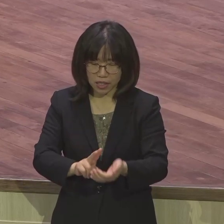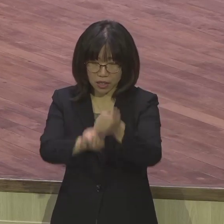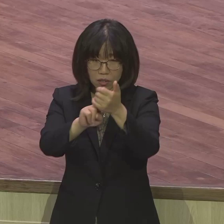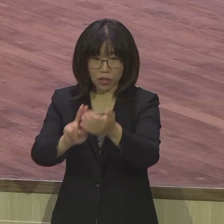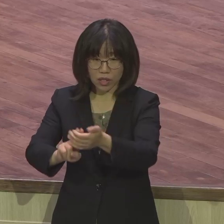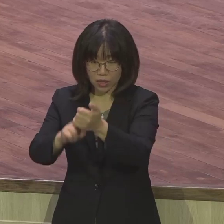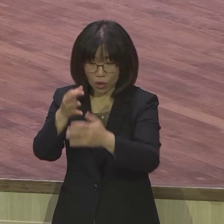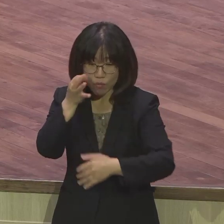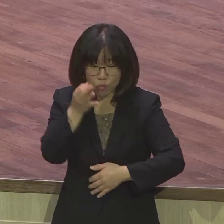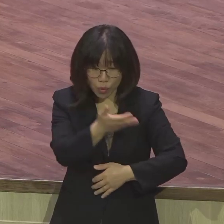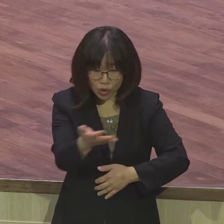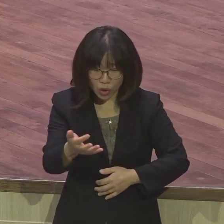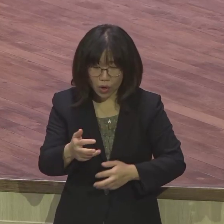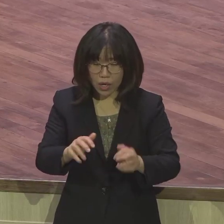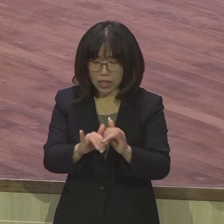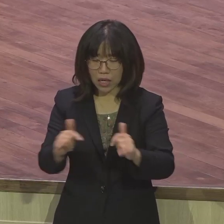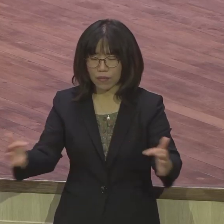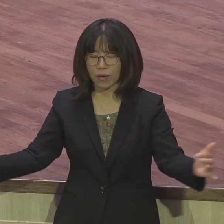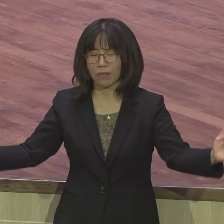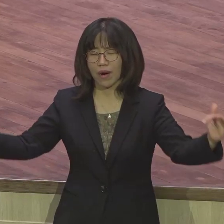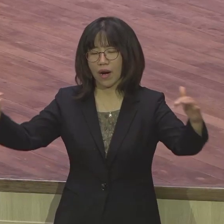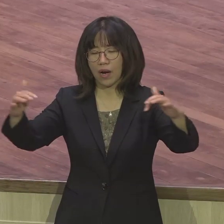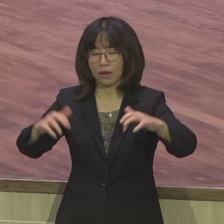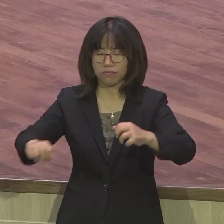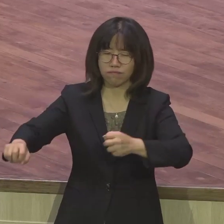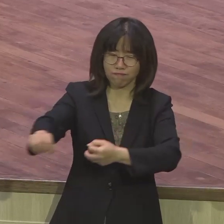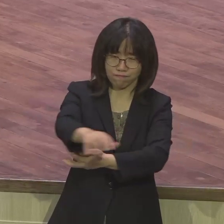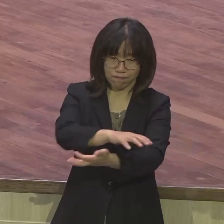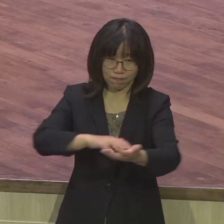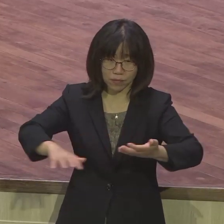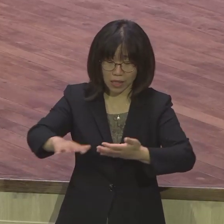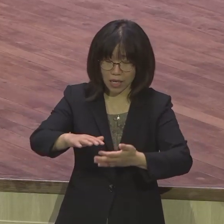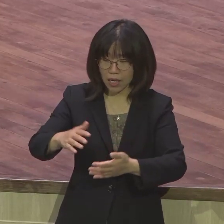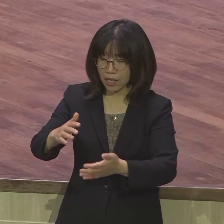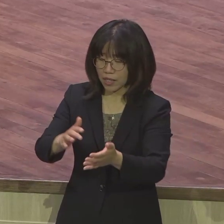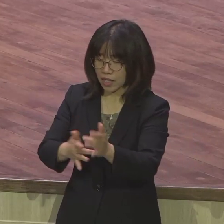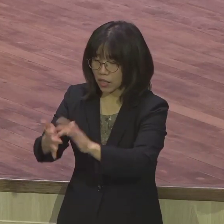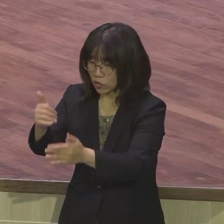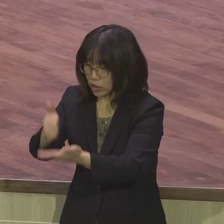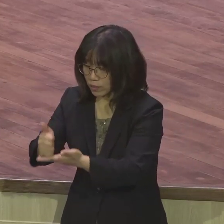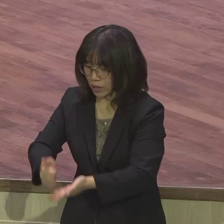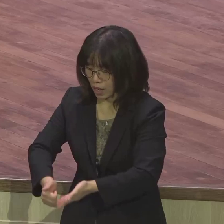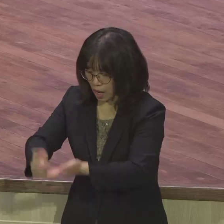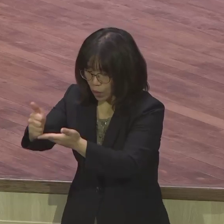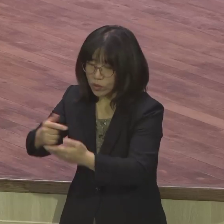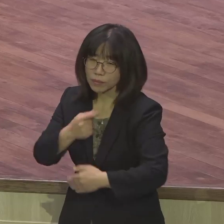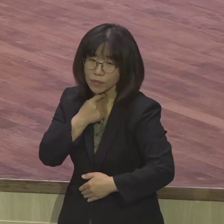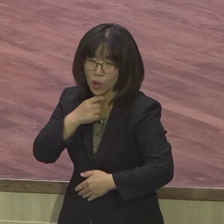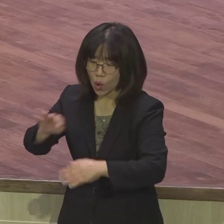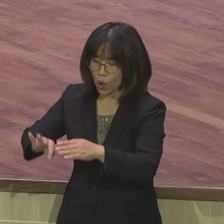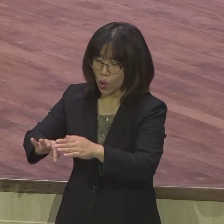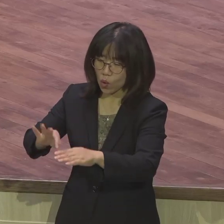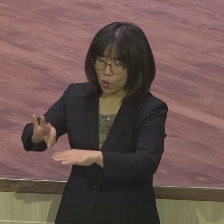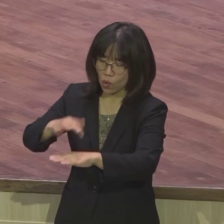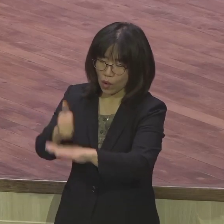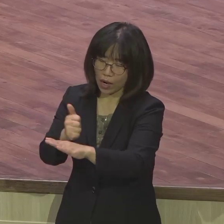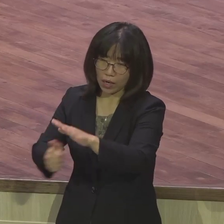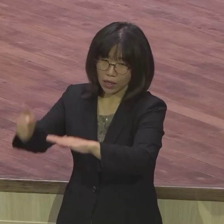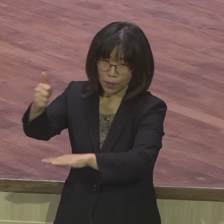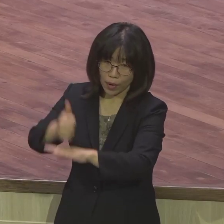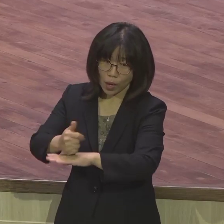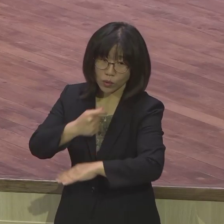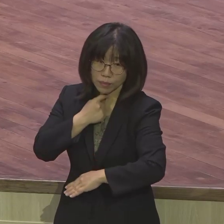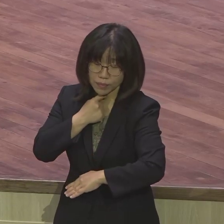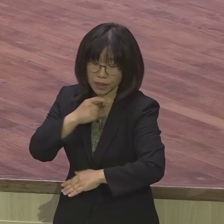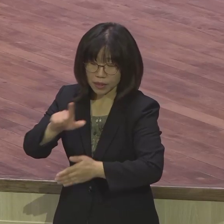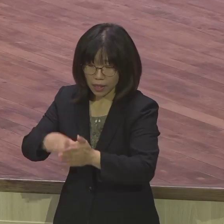막 아수라장으로 예수님을 막 임금으로 추대하려고 하는 그 찰나에 예수님이 도망가가지고 그러니까